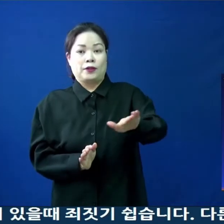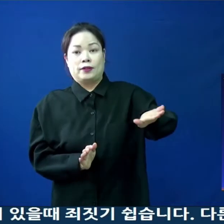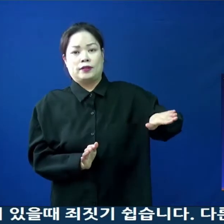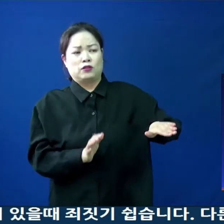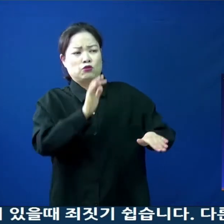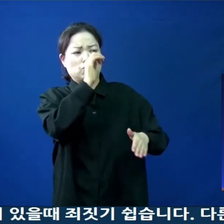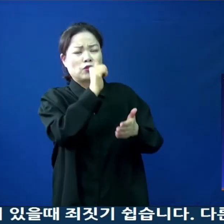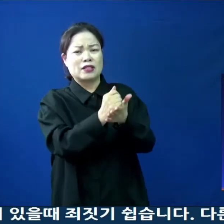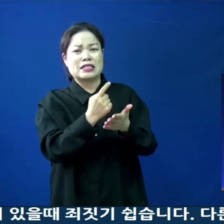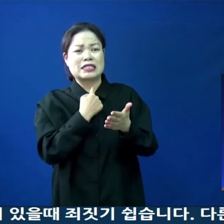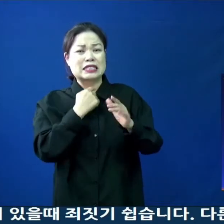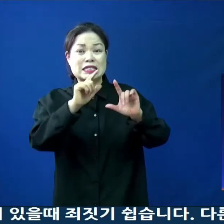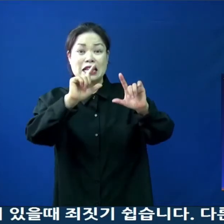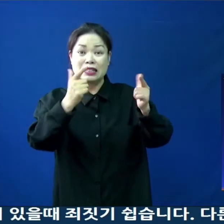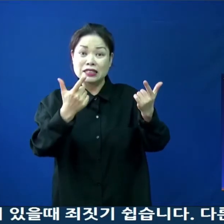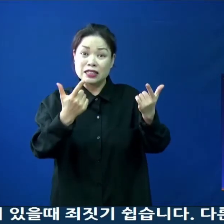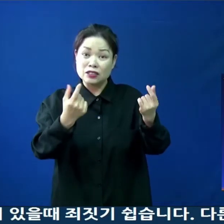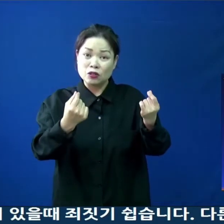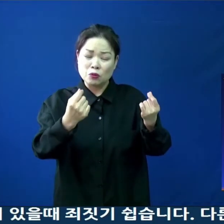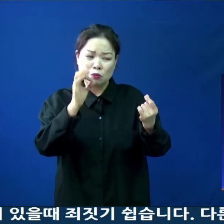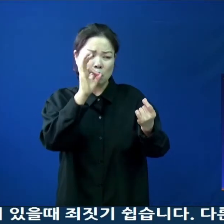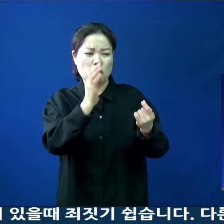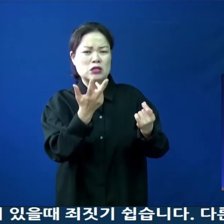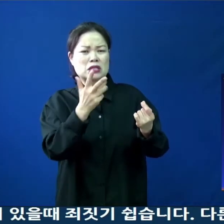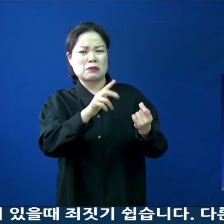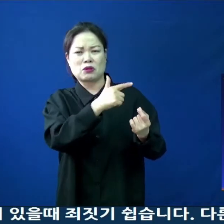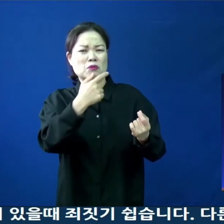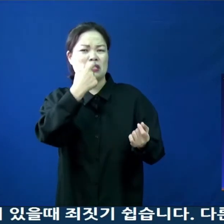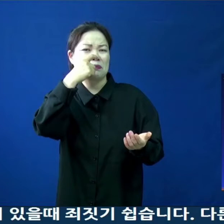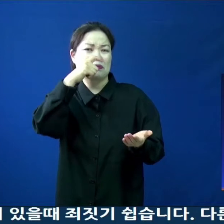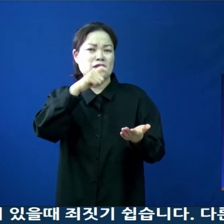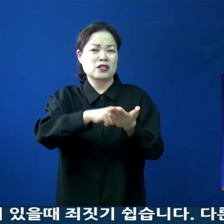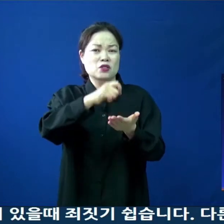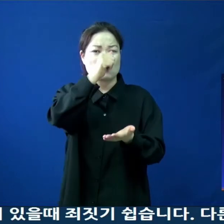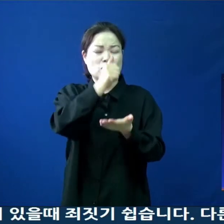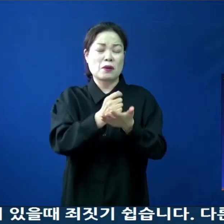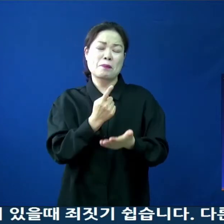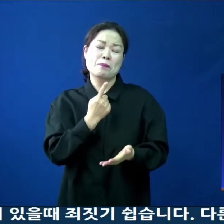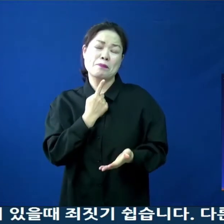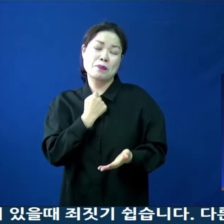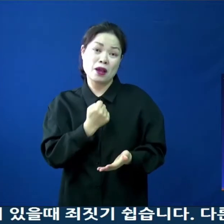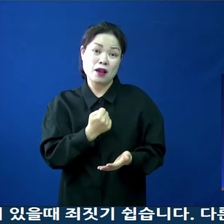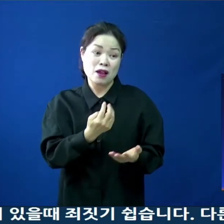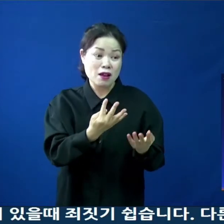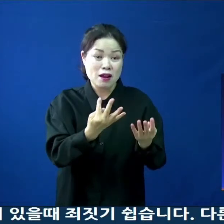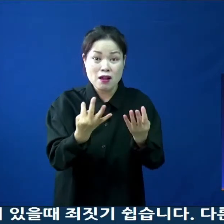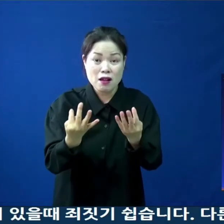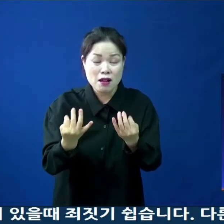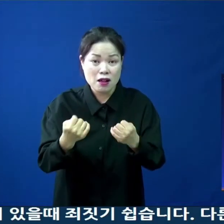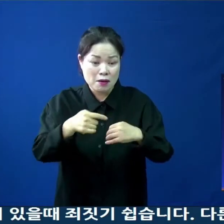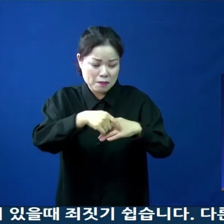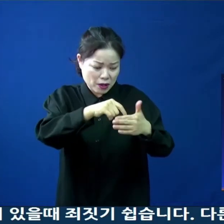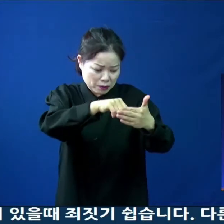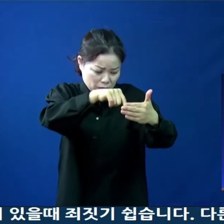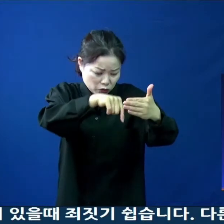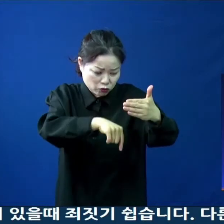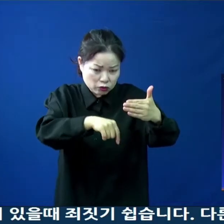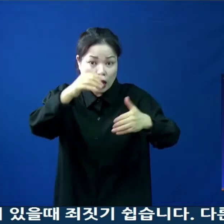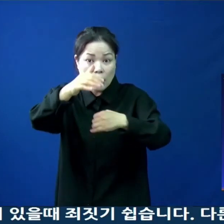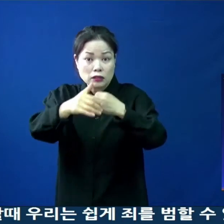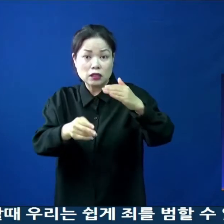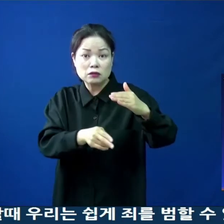우리가 죄를 짓지 않는 것처럼 보이지만 사실은 너무나 쉽게 죄를 짓고, 우리 마음 중심에